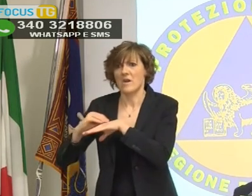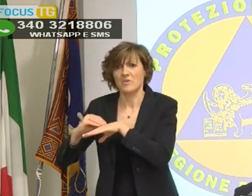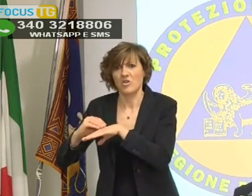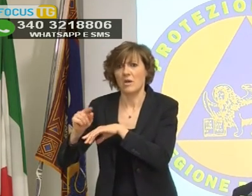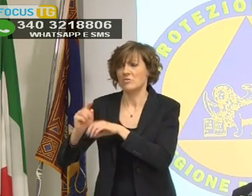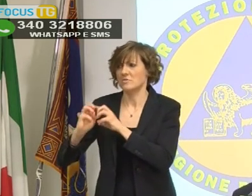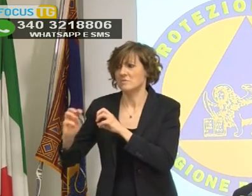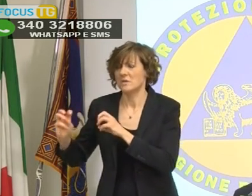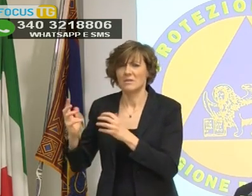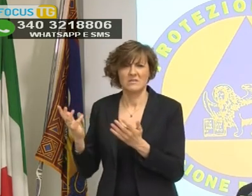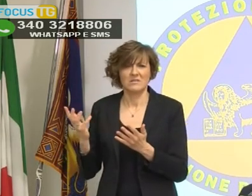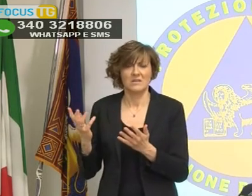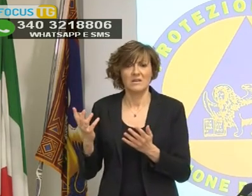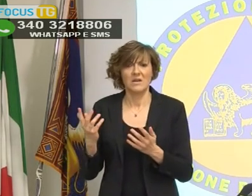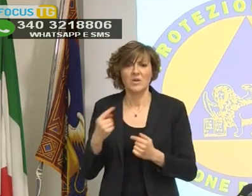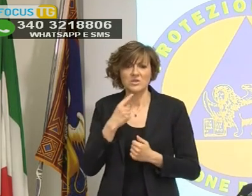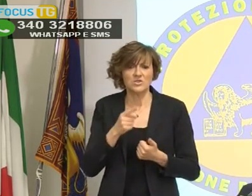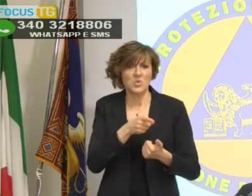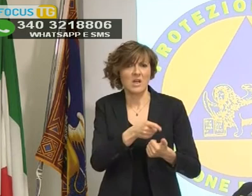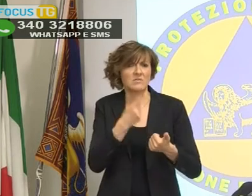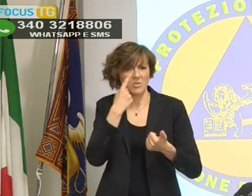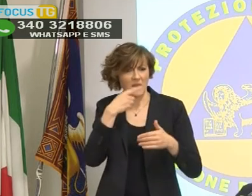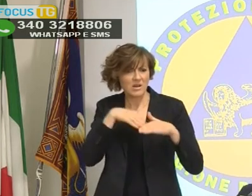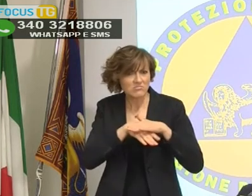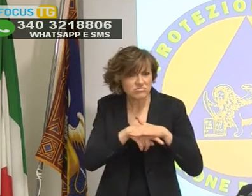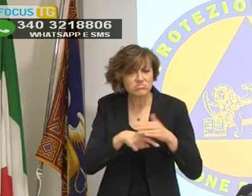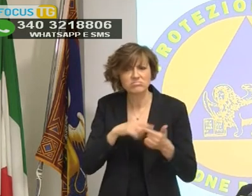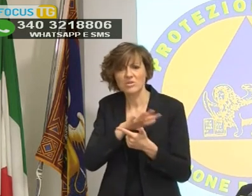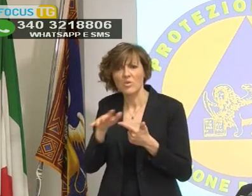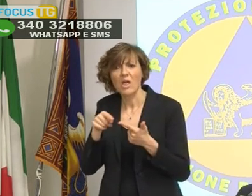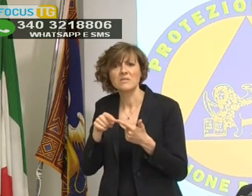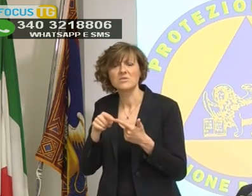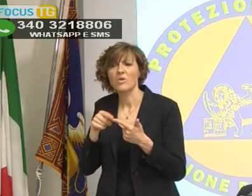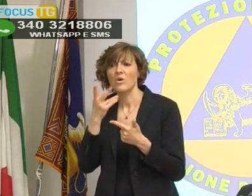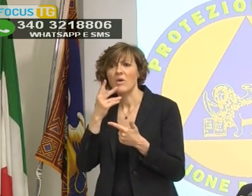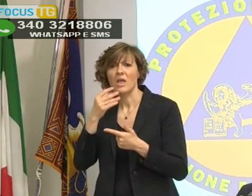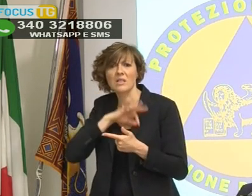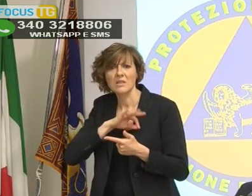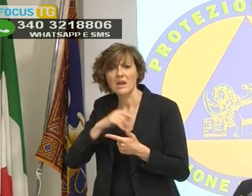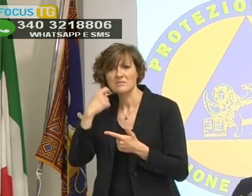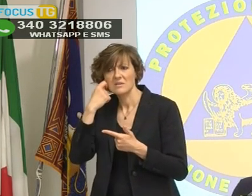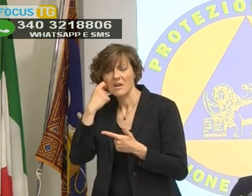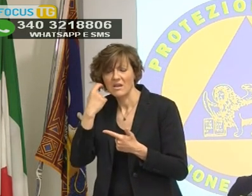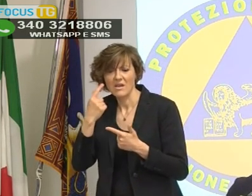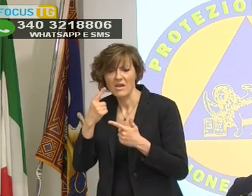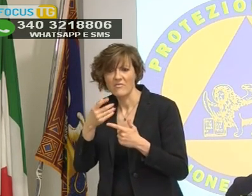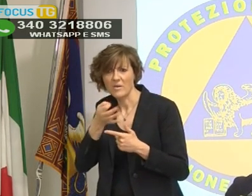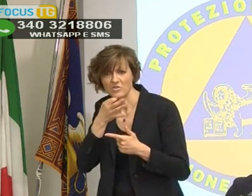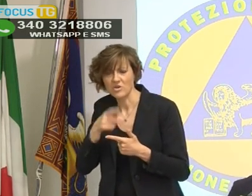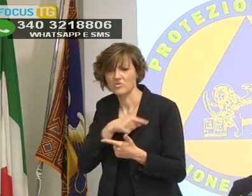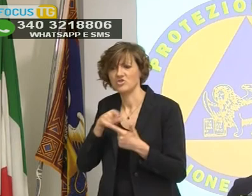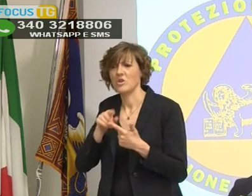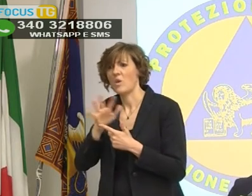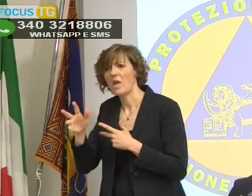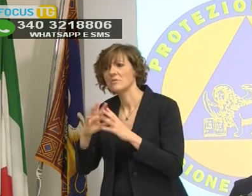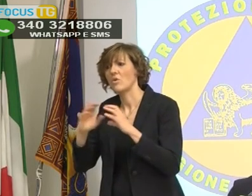tu vuoi far colpo basta dire che uno è massone, che un altro è Bilderberg, che un altro è con le multinazionali, cioè,